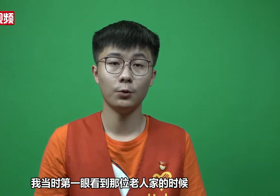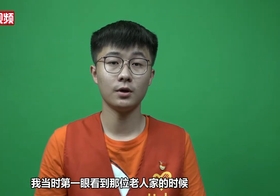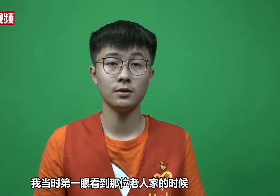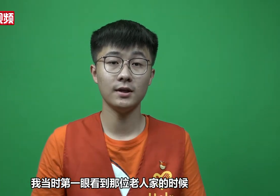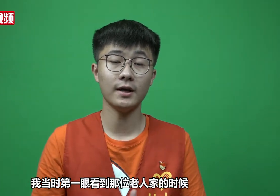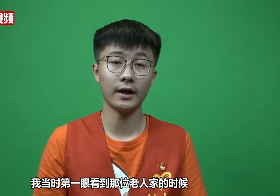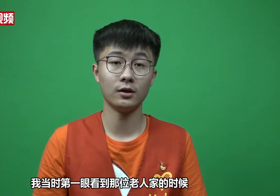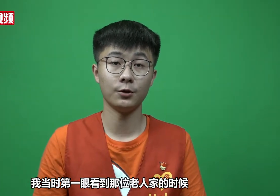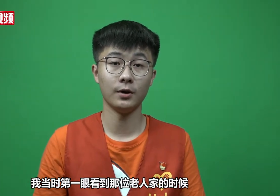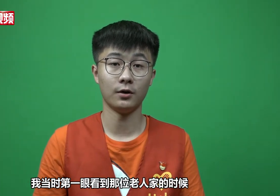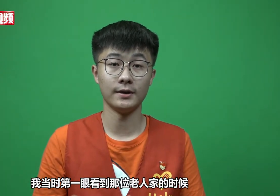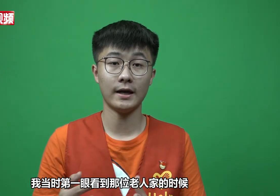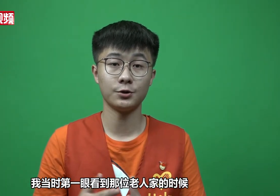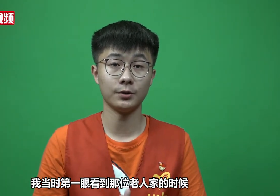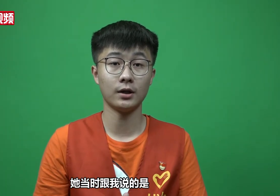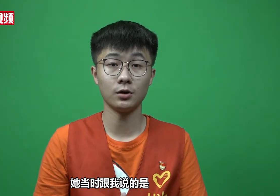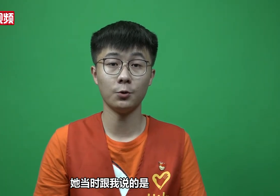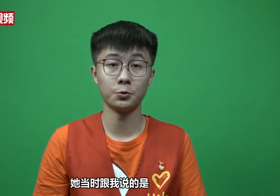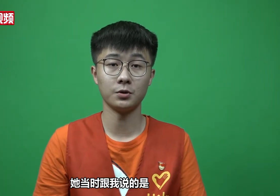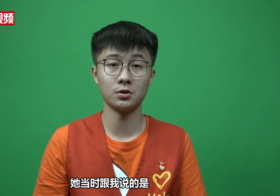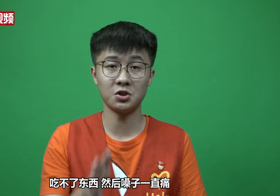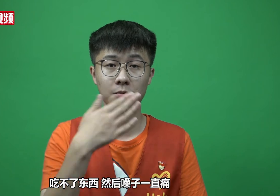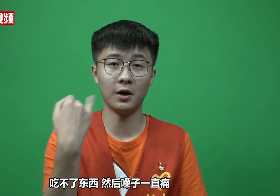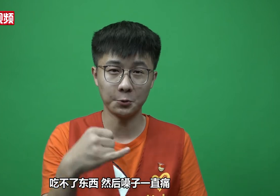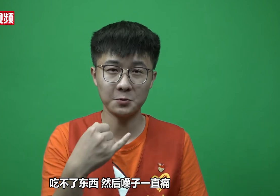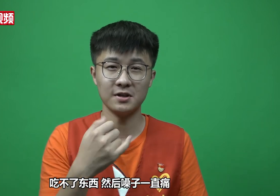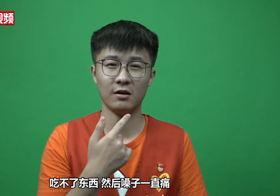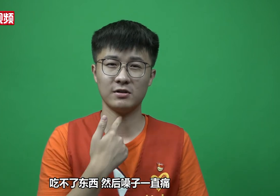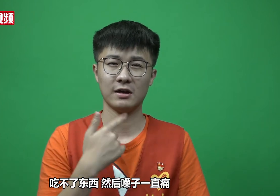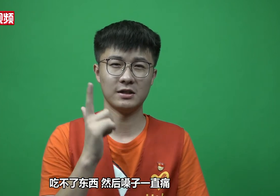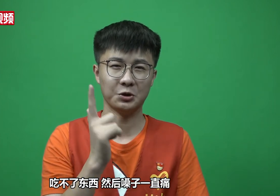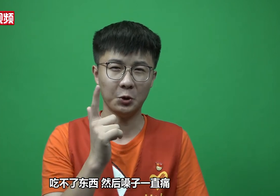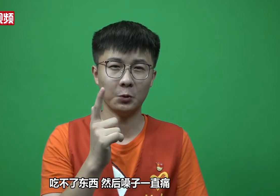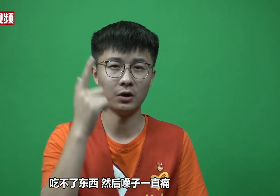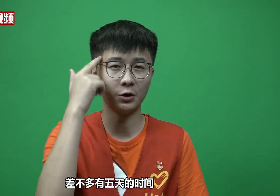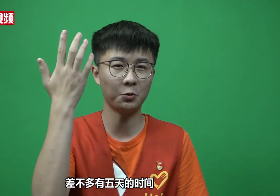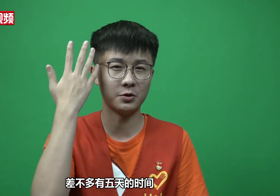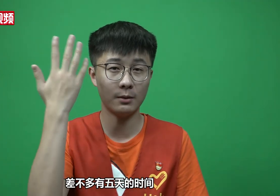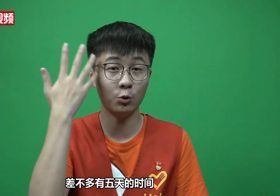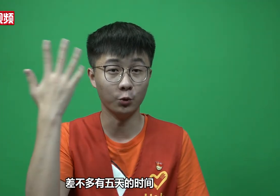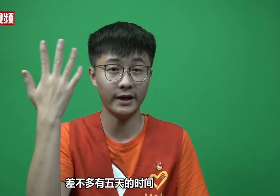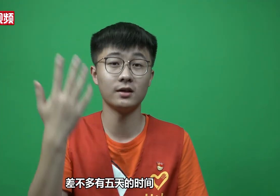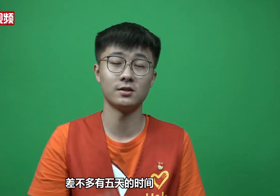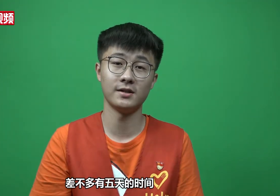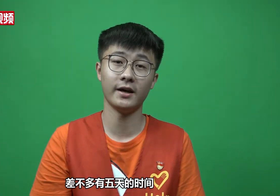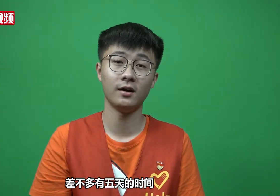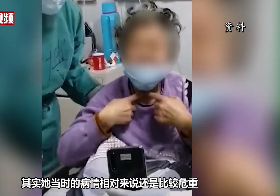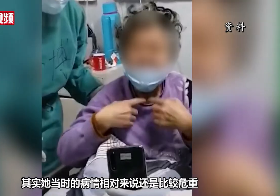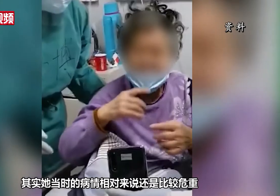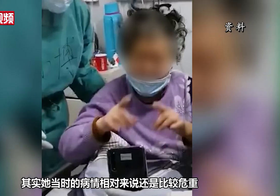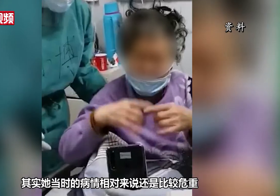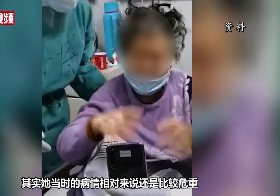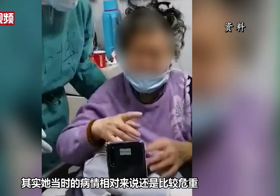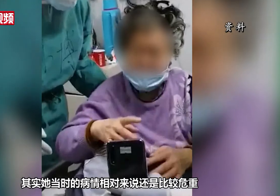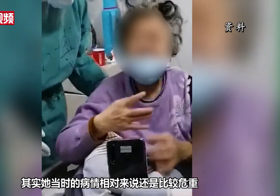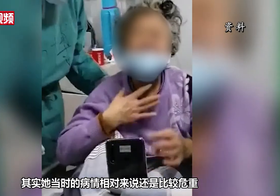体。我当时第一眼看到那位老人家的时候，他当时跟我说的是吃不了东西，然后嗓子一直痛，然后痛了有差不多5天的时间，其